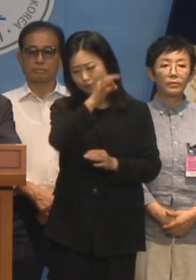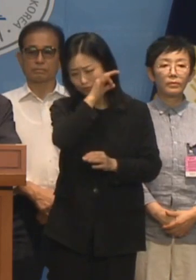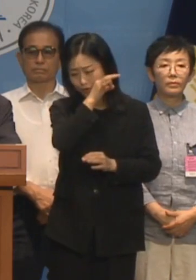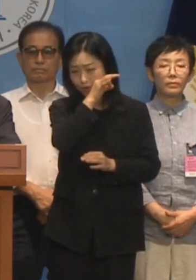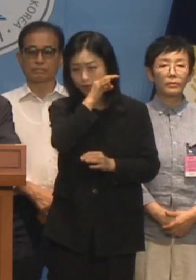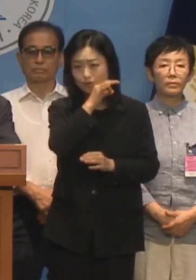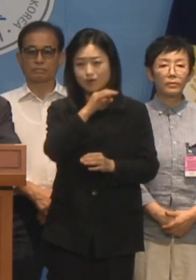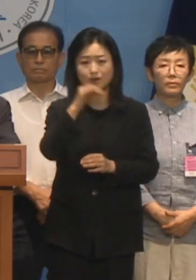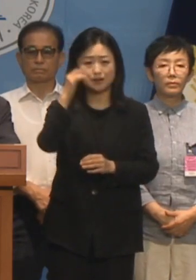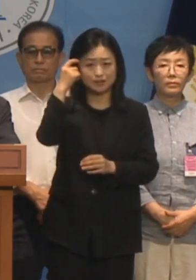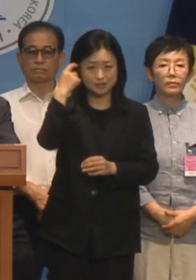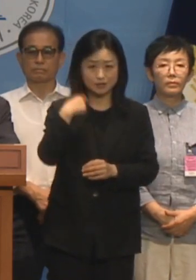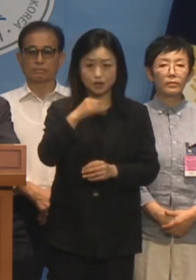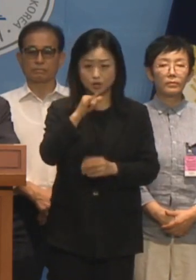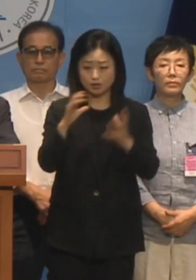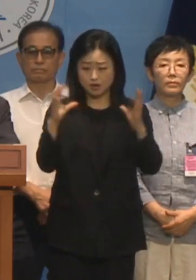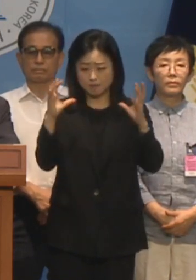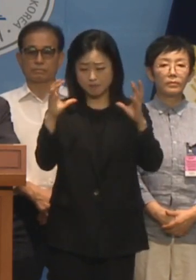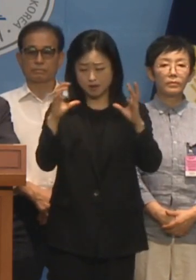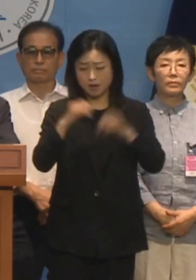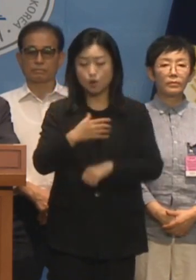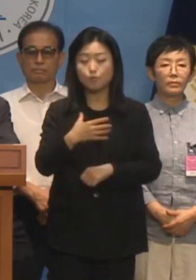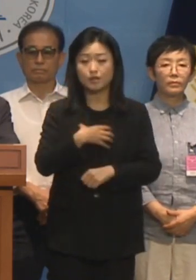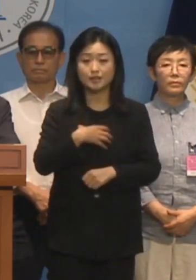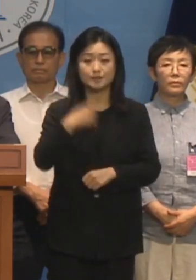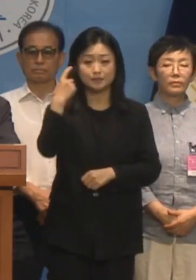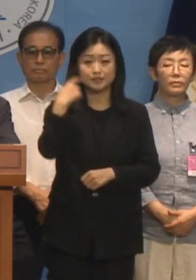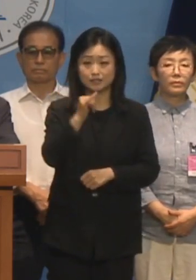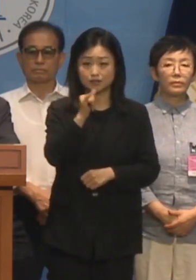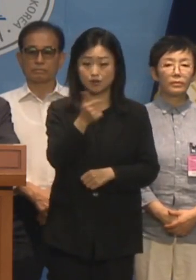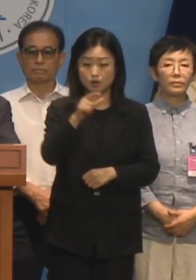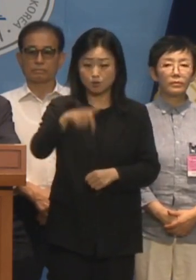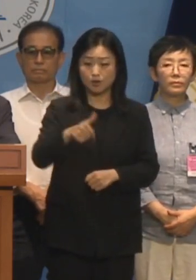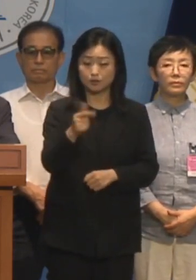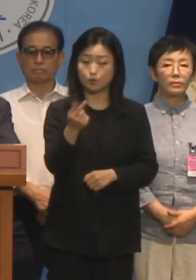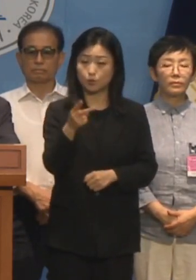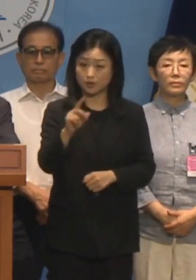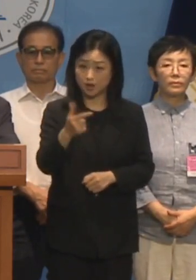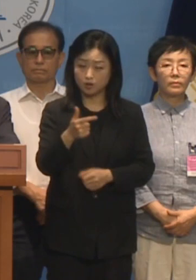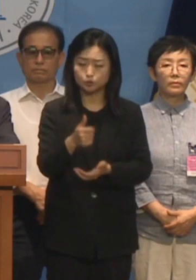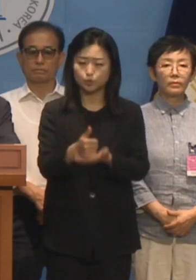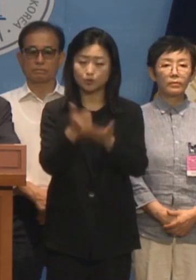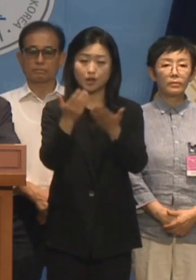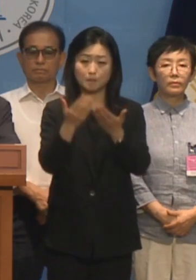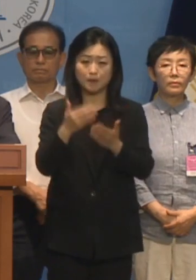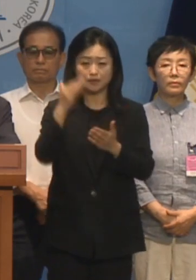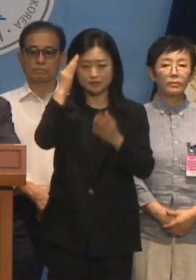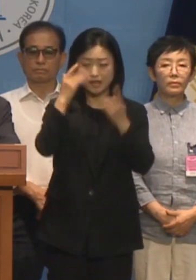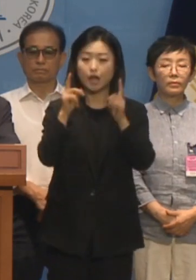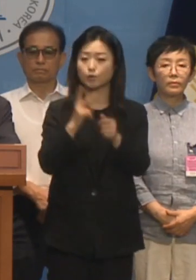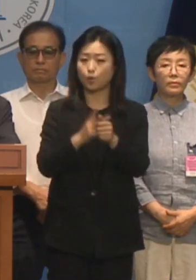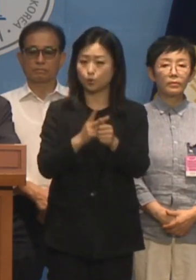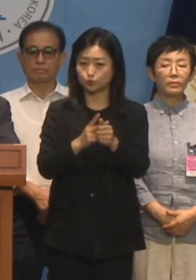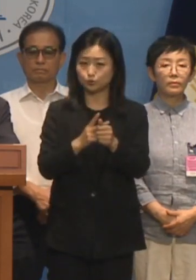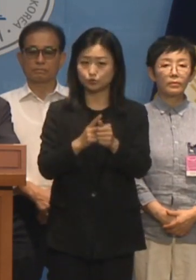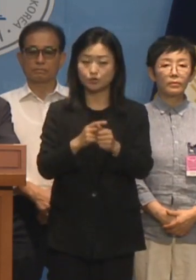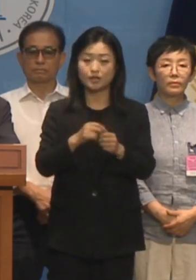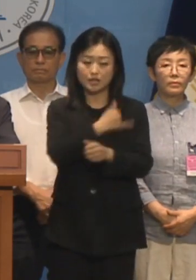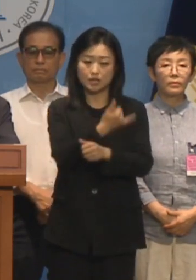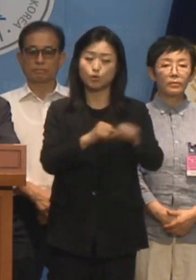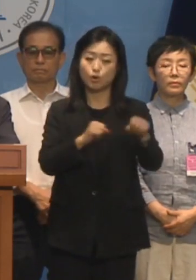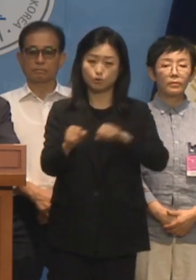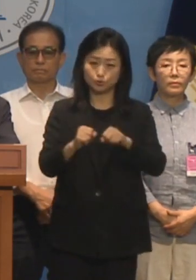함께 공멸의 위기감마저 느낍니다. 광노현 예비후보는 존경받는 대학 교수였고